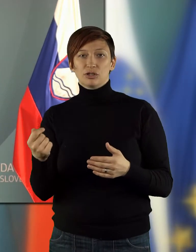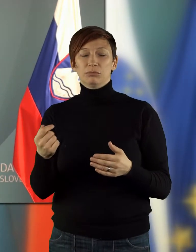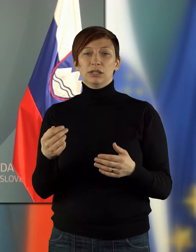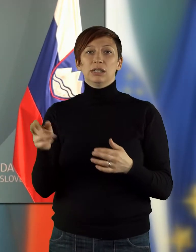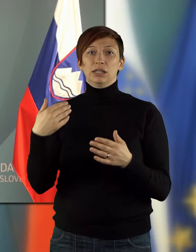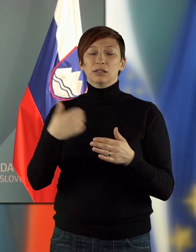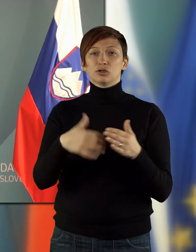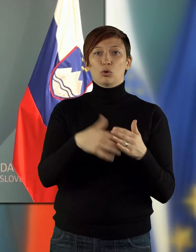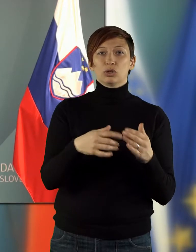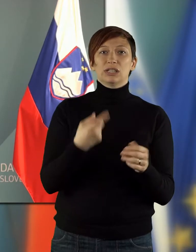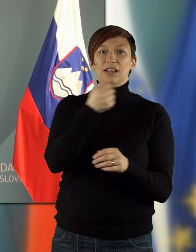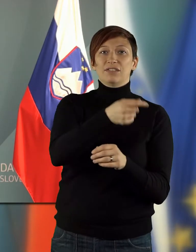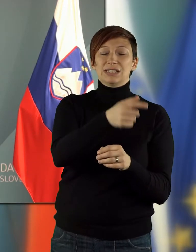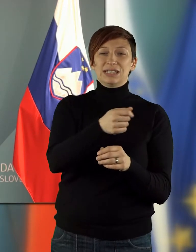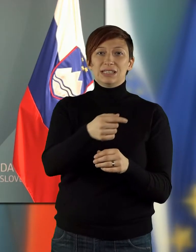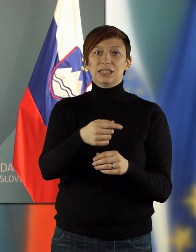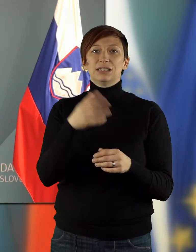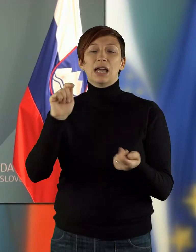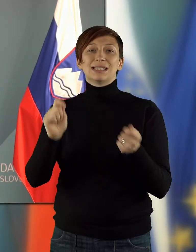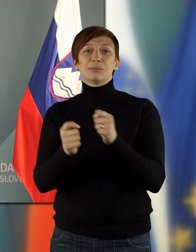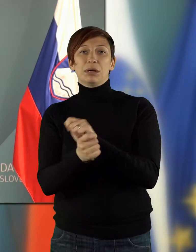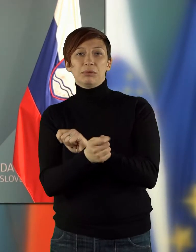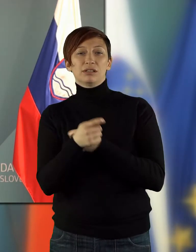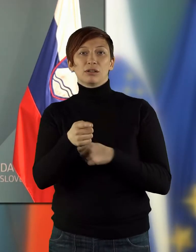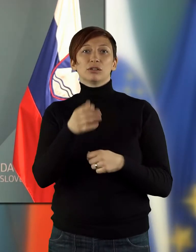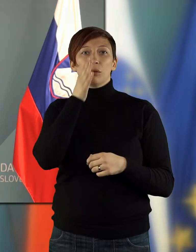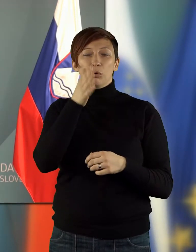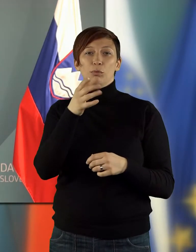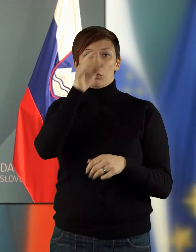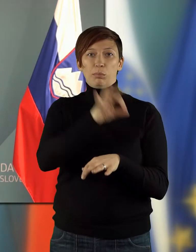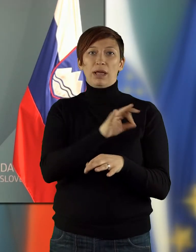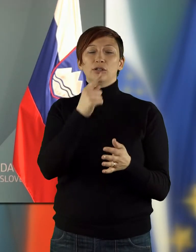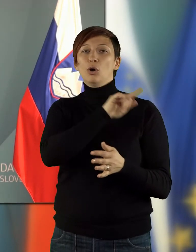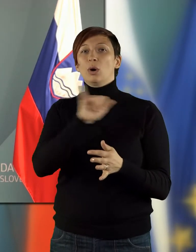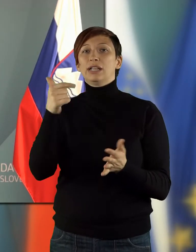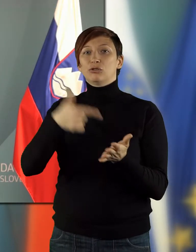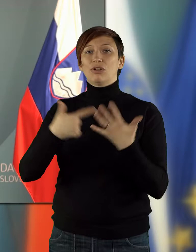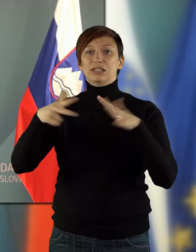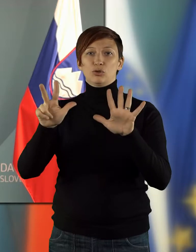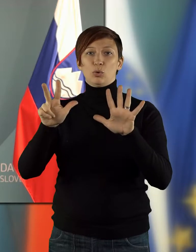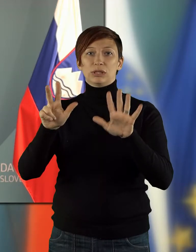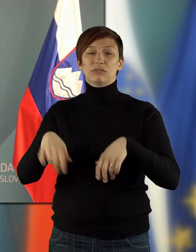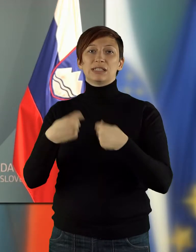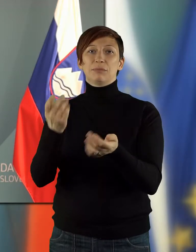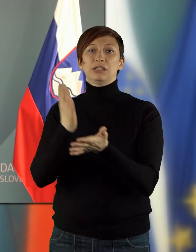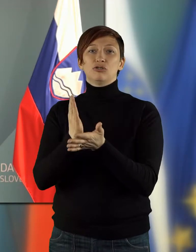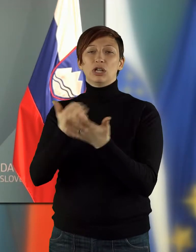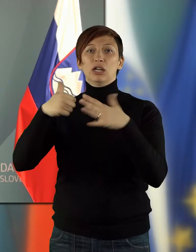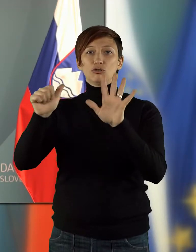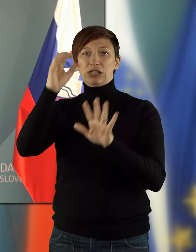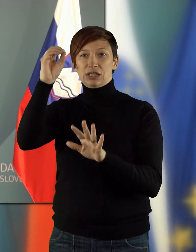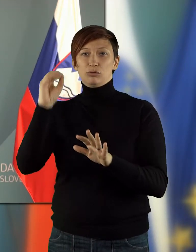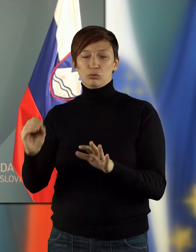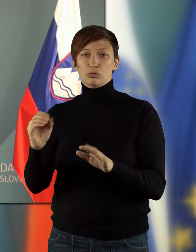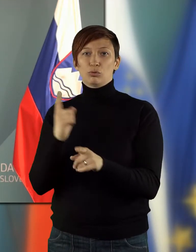plačami, tekočimi odhodki ter investicijami, se spreminja tako, da bomo po planu v letu 2018 namenili